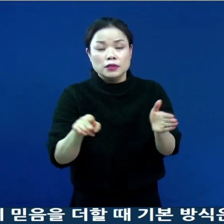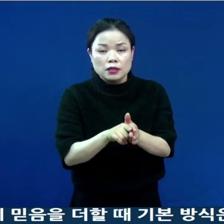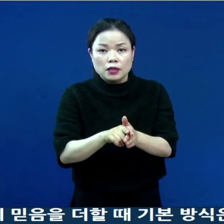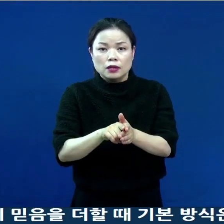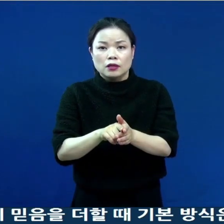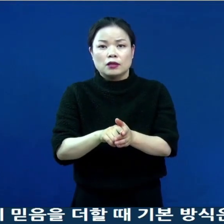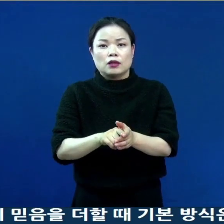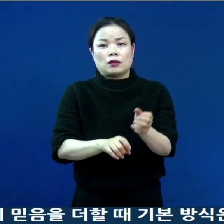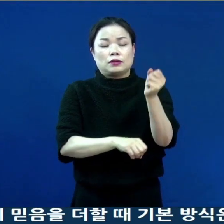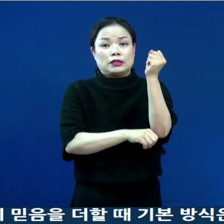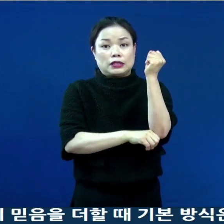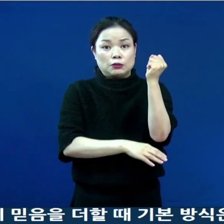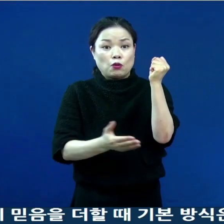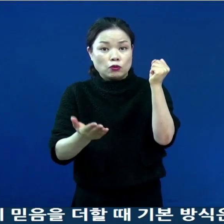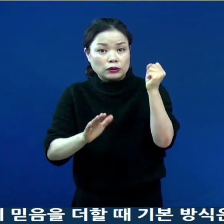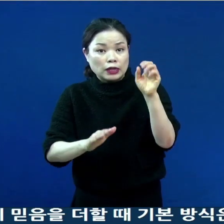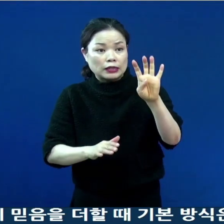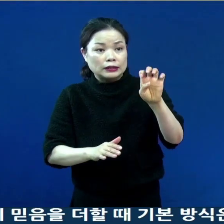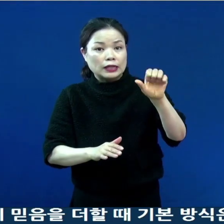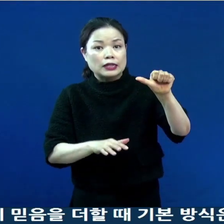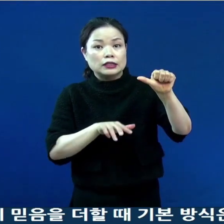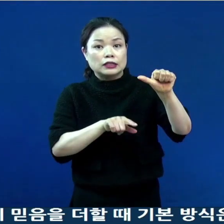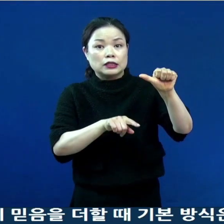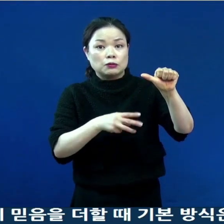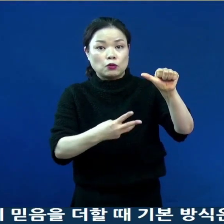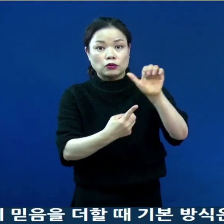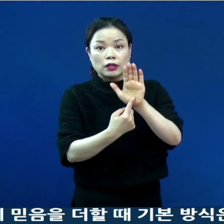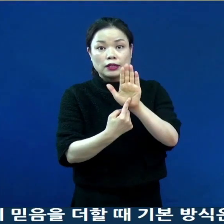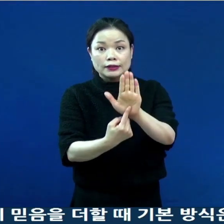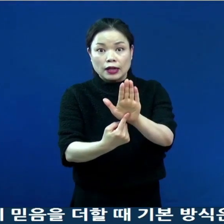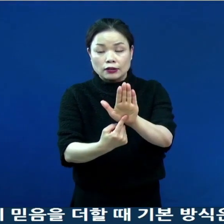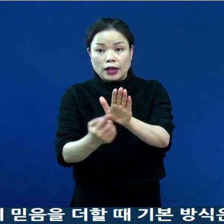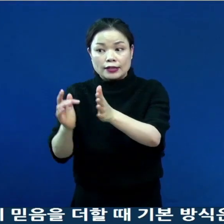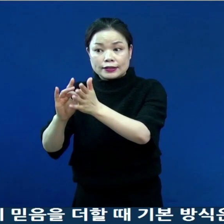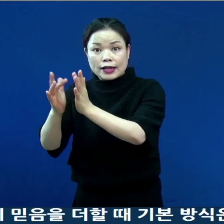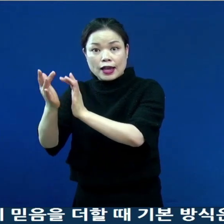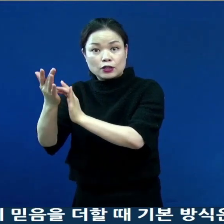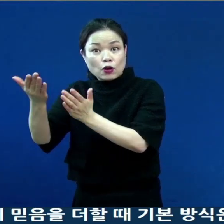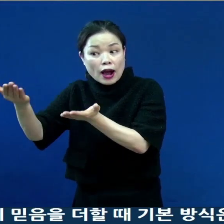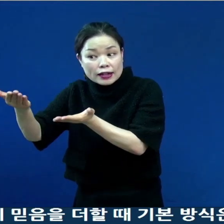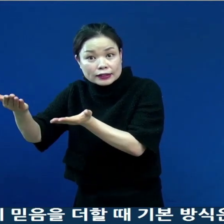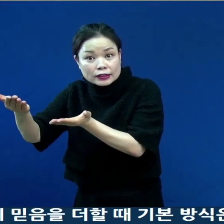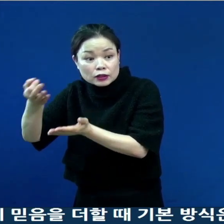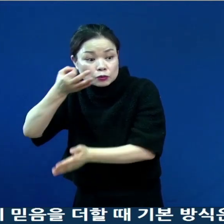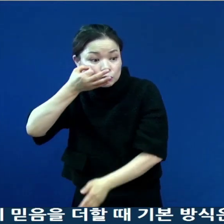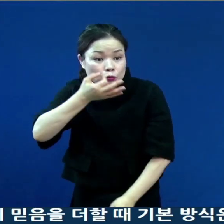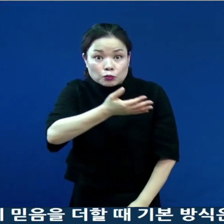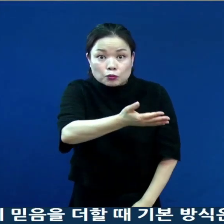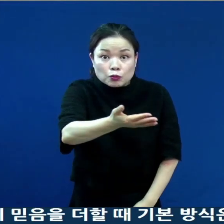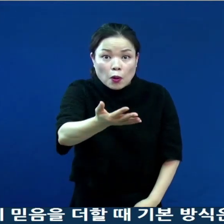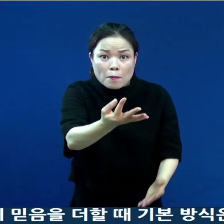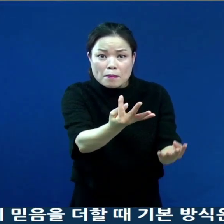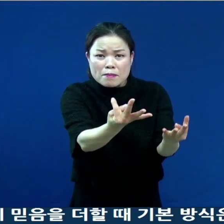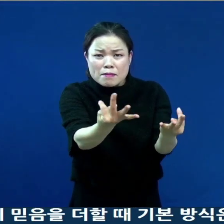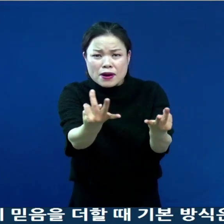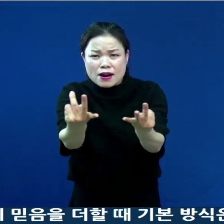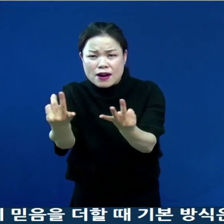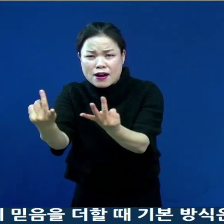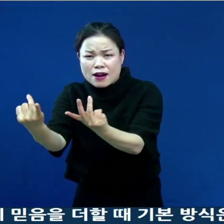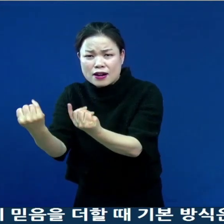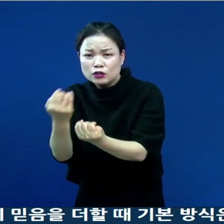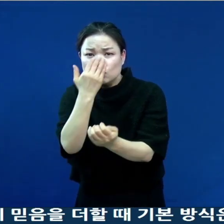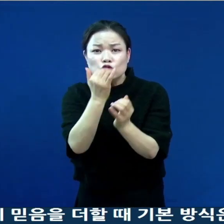표적의 기본꼴인데 45절에 그 기본꼴이 나오고 있는 것이죠. 예수께서 하신 일을 본 많은